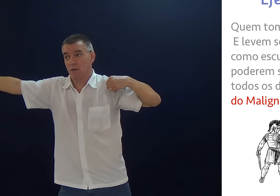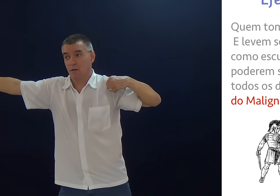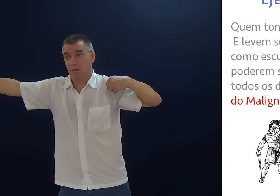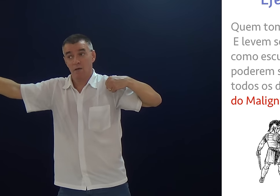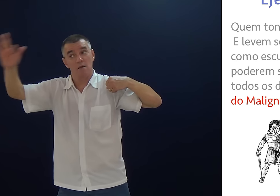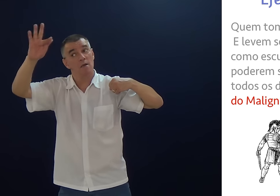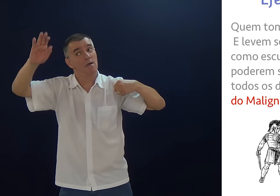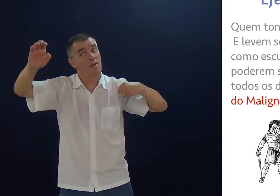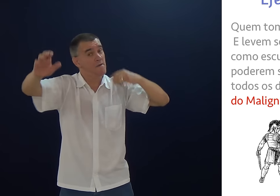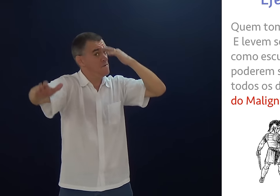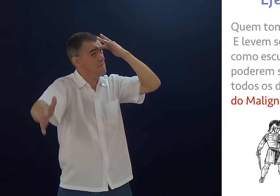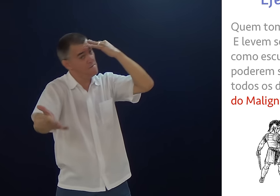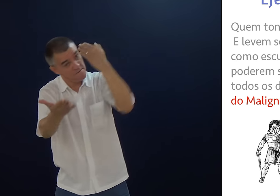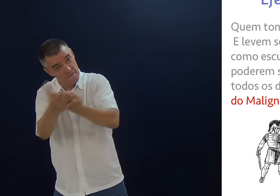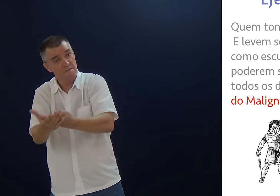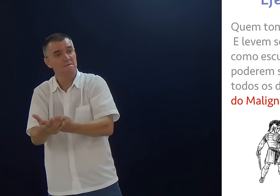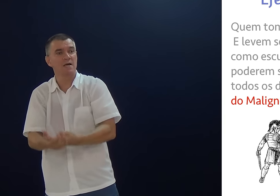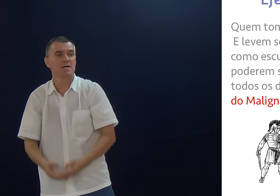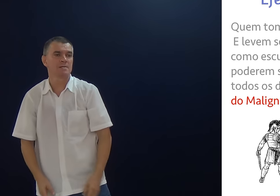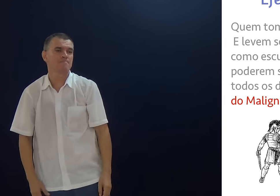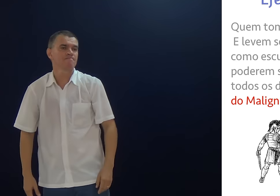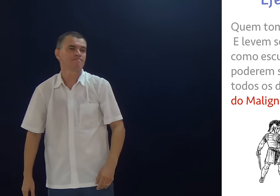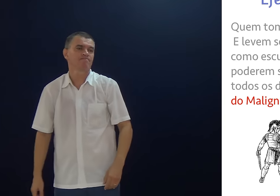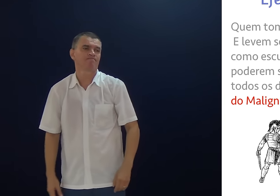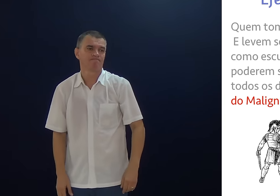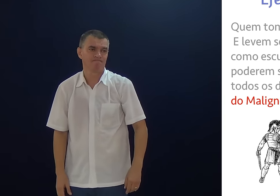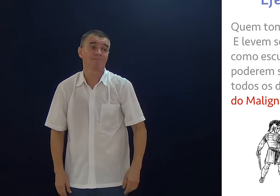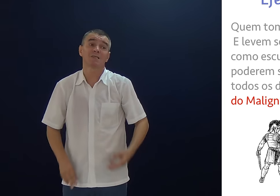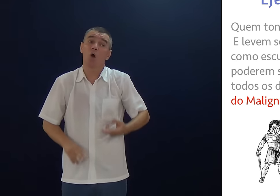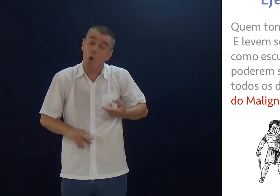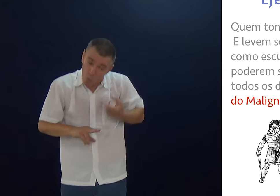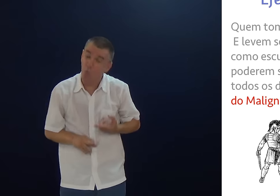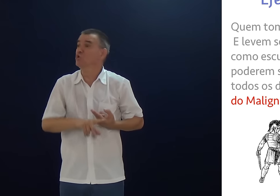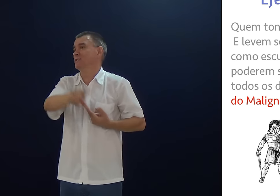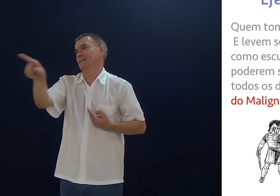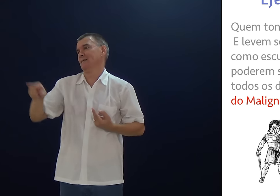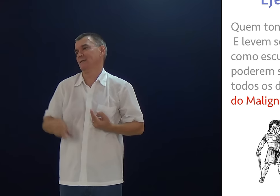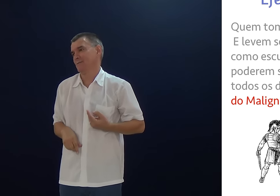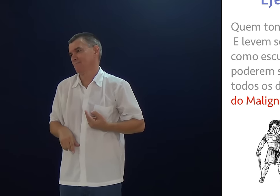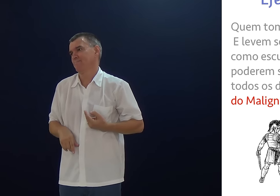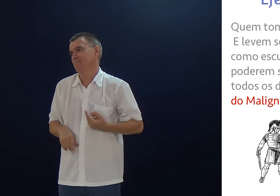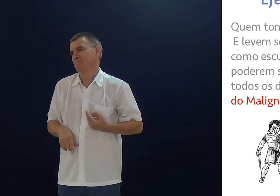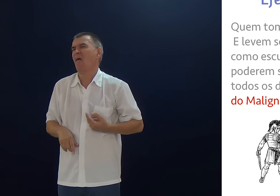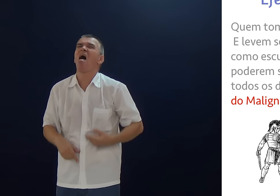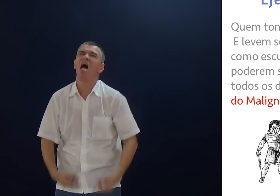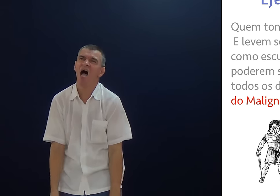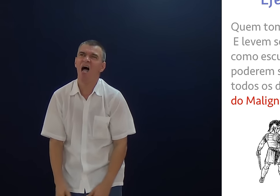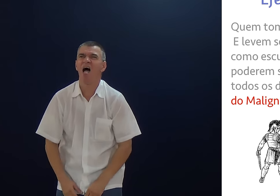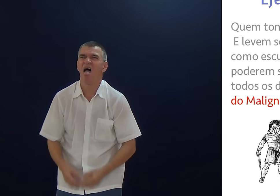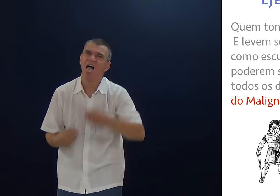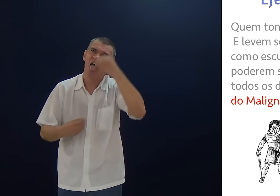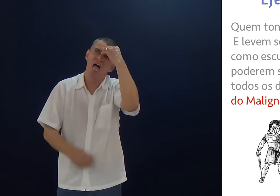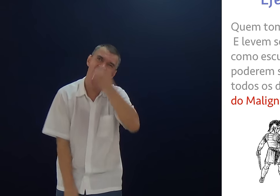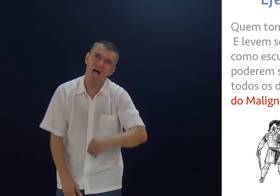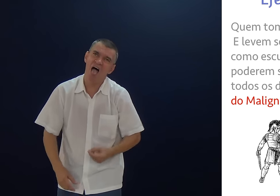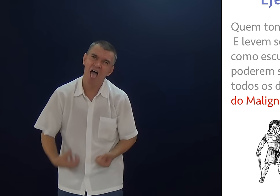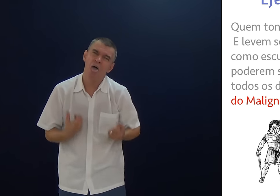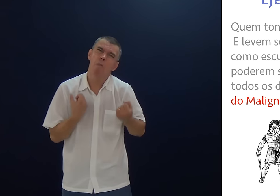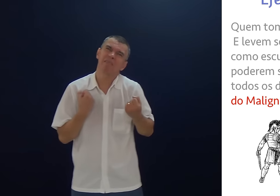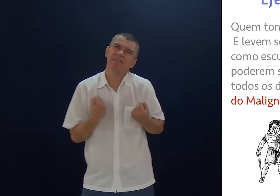é a fé olha lá o escudo da Fé use essa armadura eu sei que às